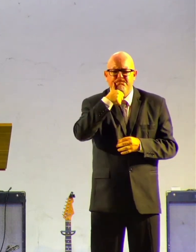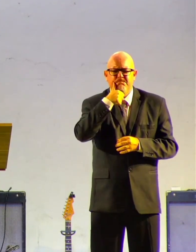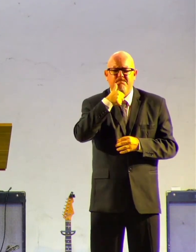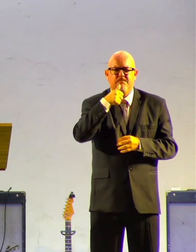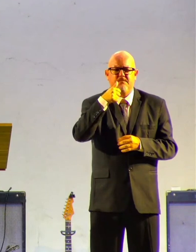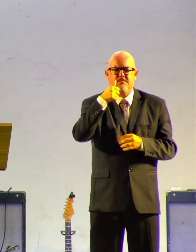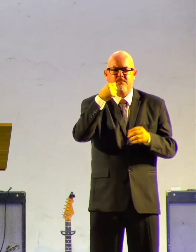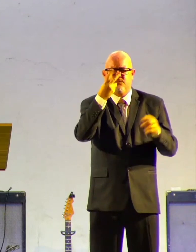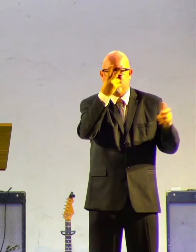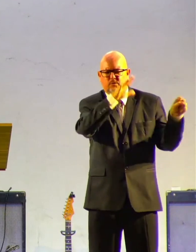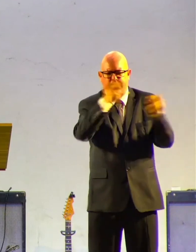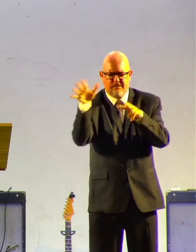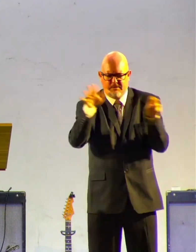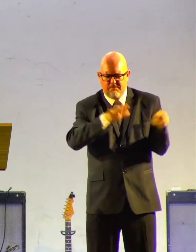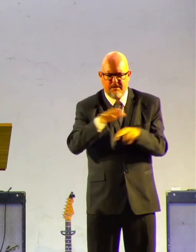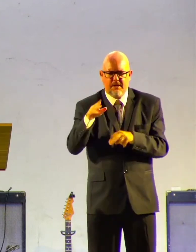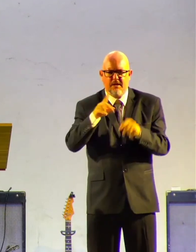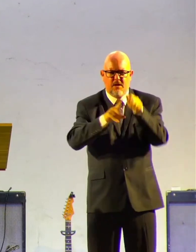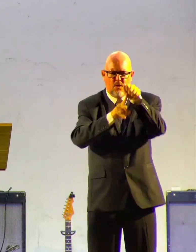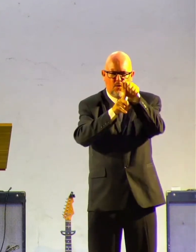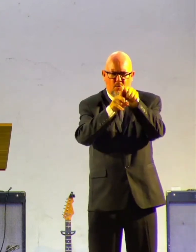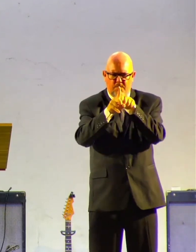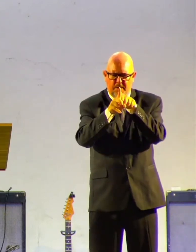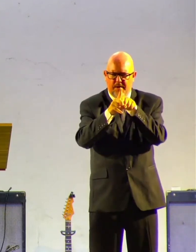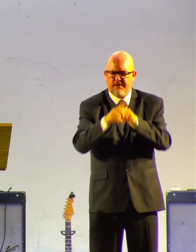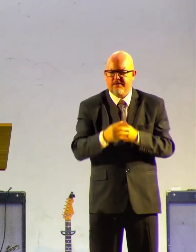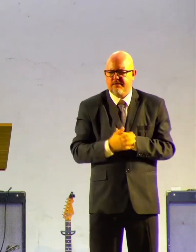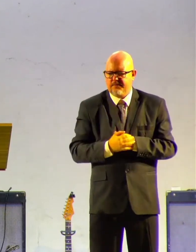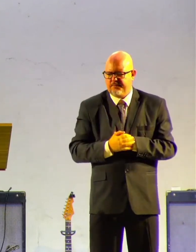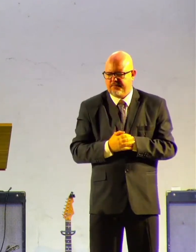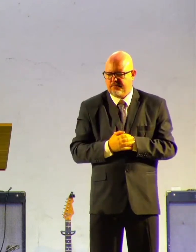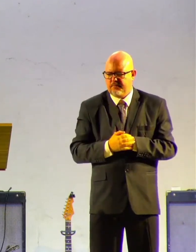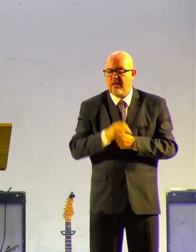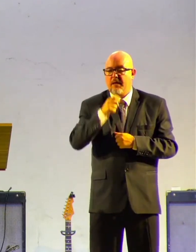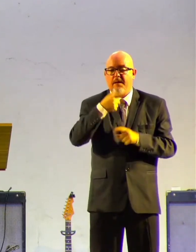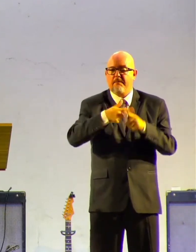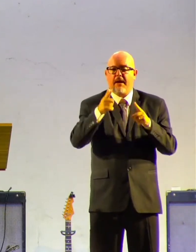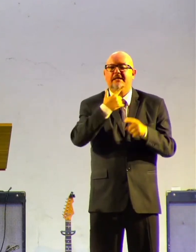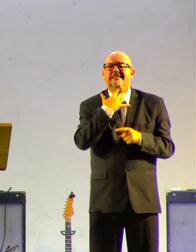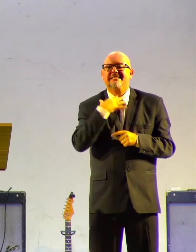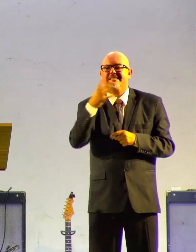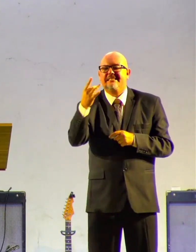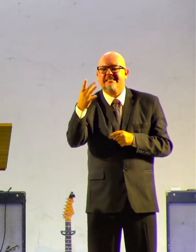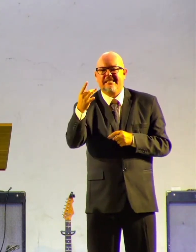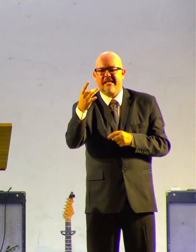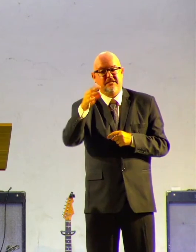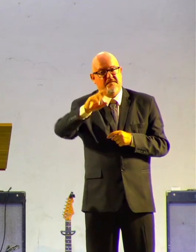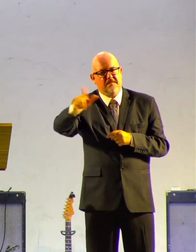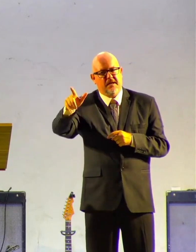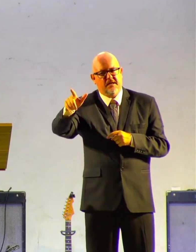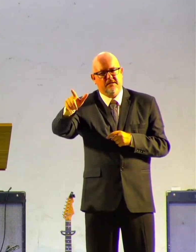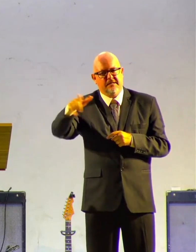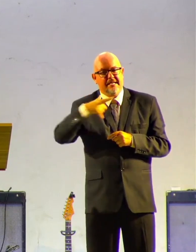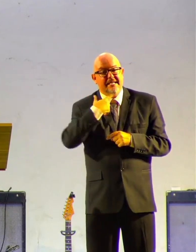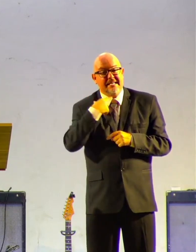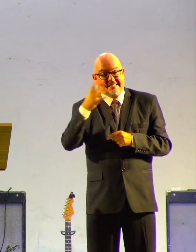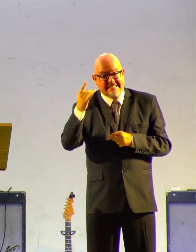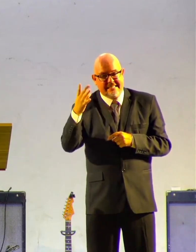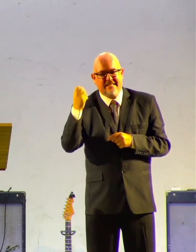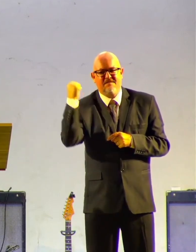2 semanas, e você jejua 1 mês. Mas não é assim com a sede. A sede é